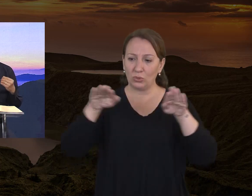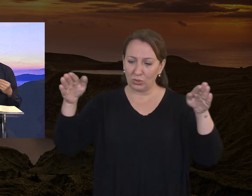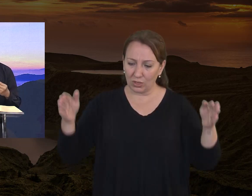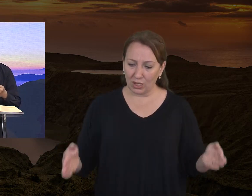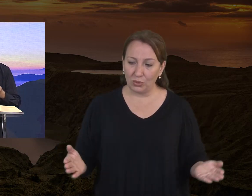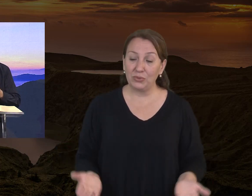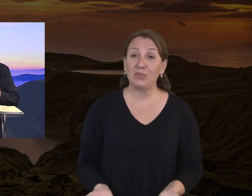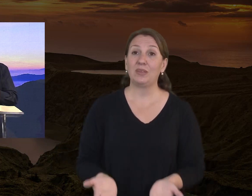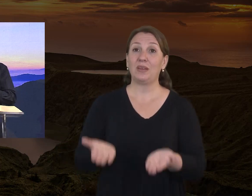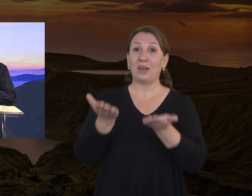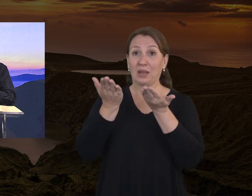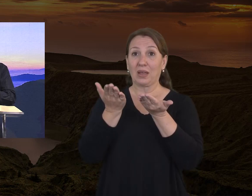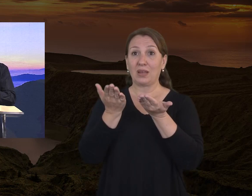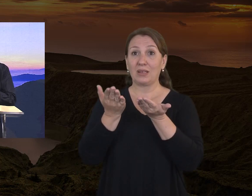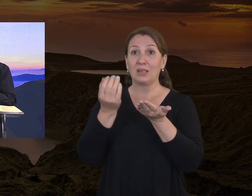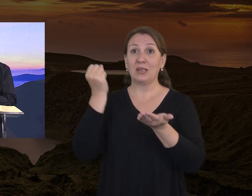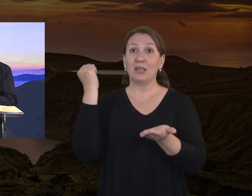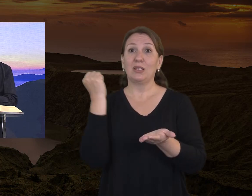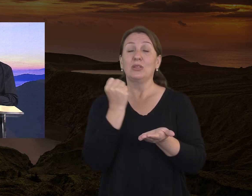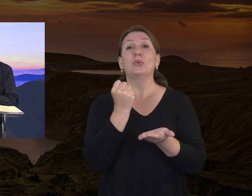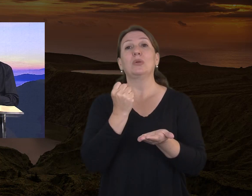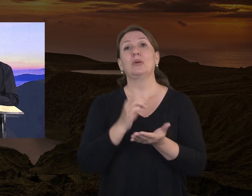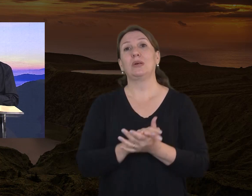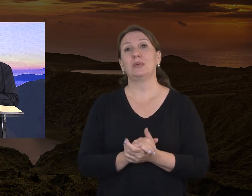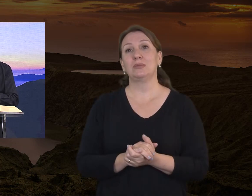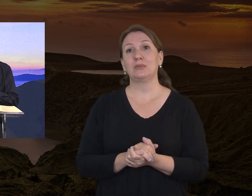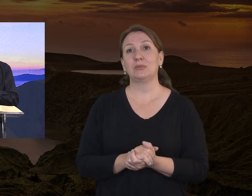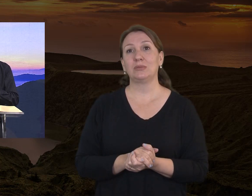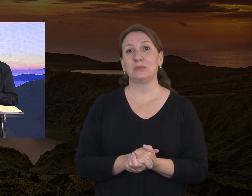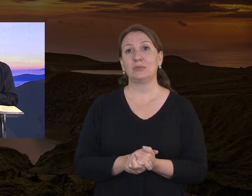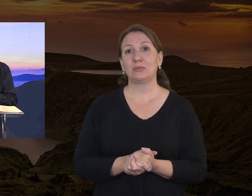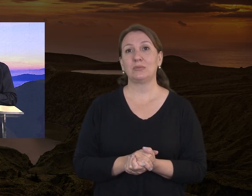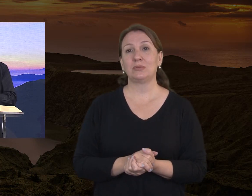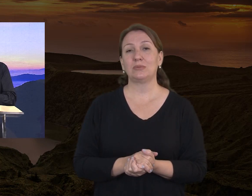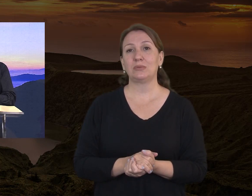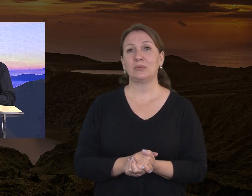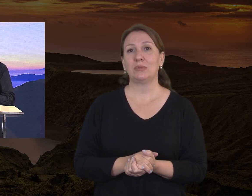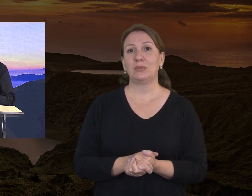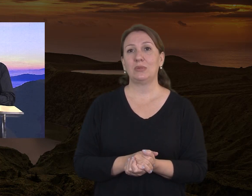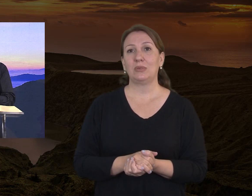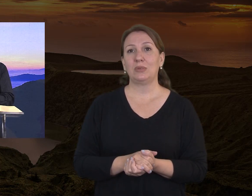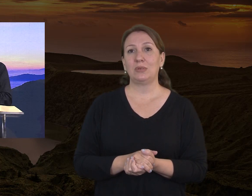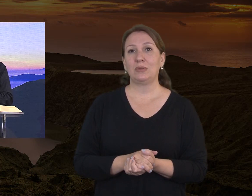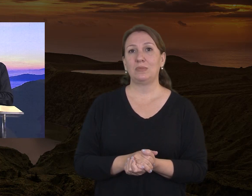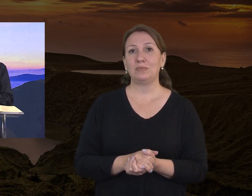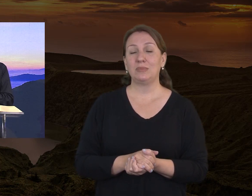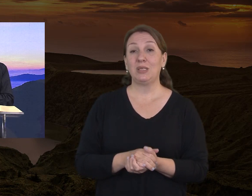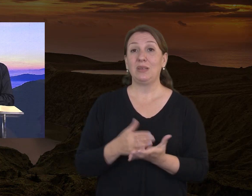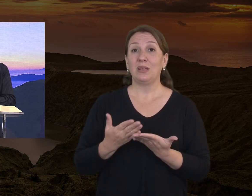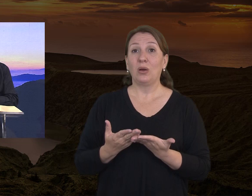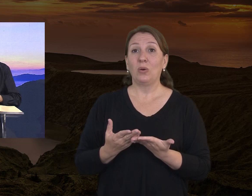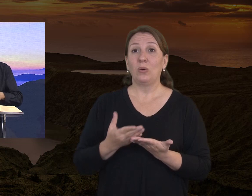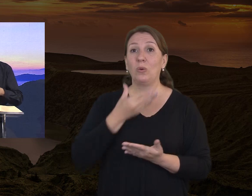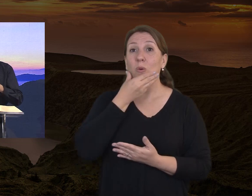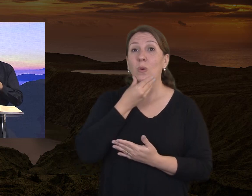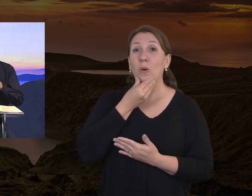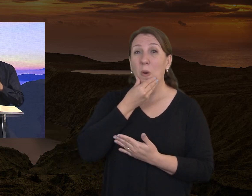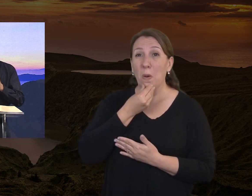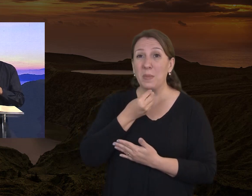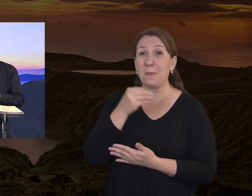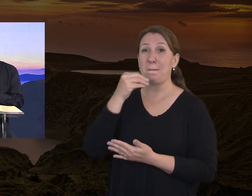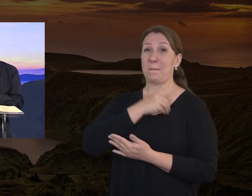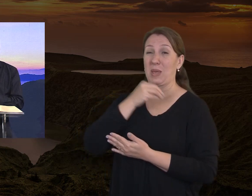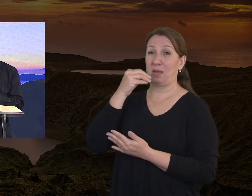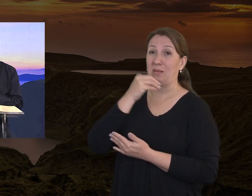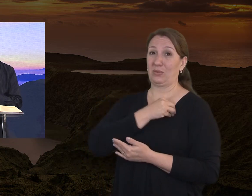pecador entra no tabernáculo, ele precisa ter paz com Deus. O homem